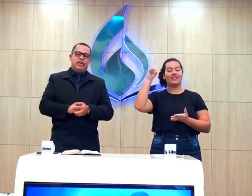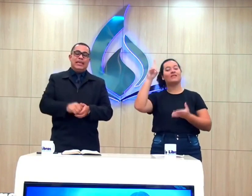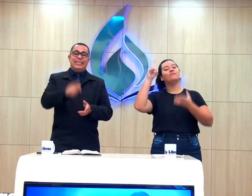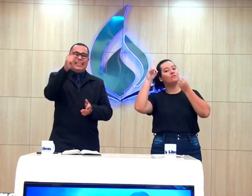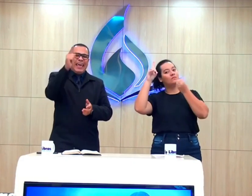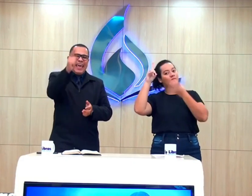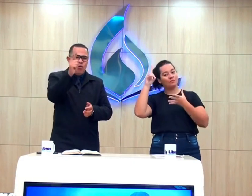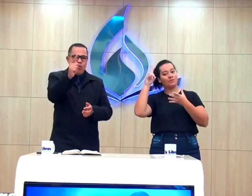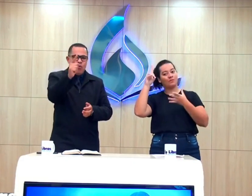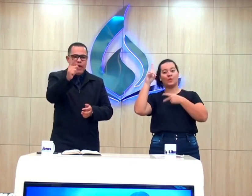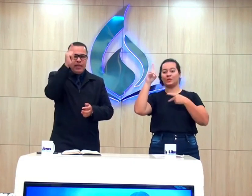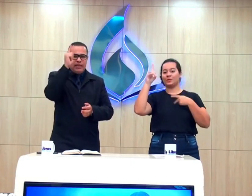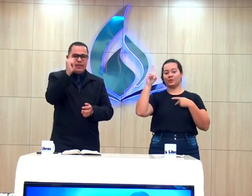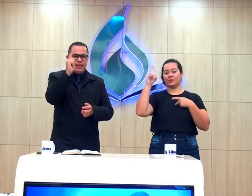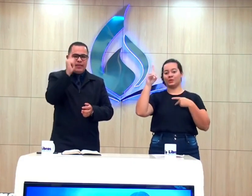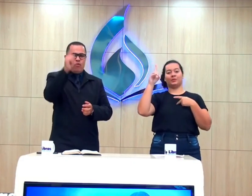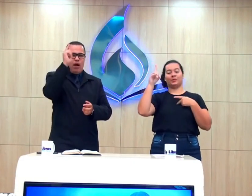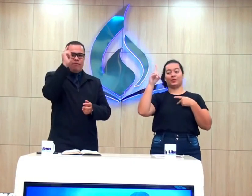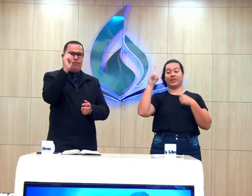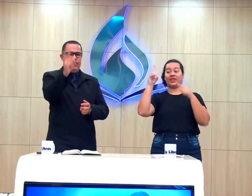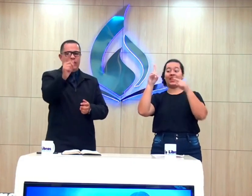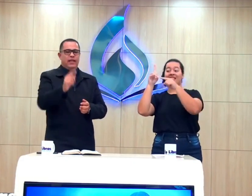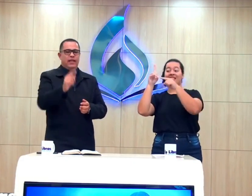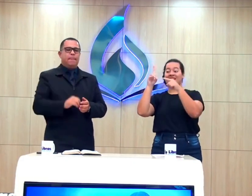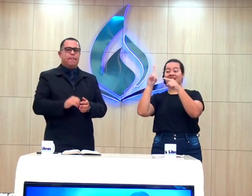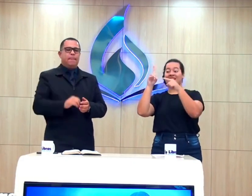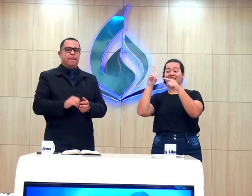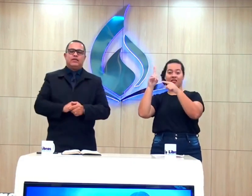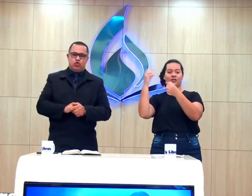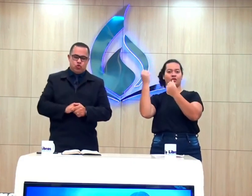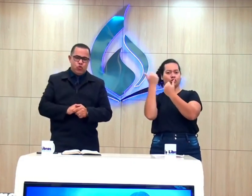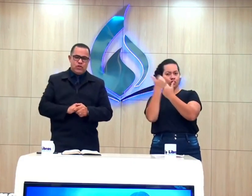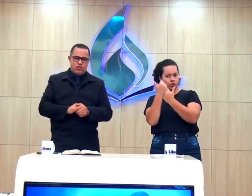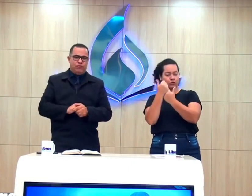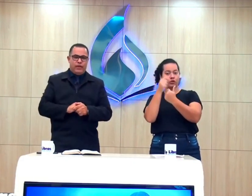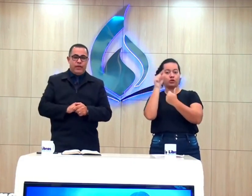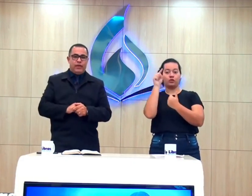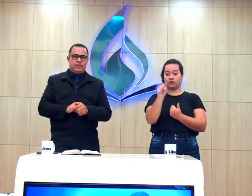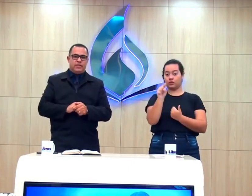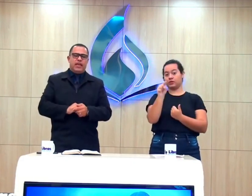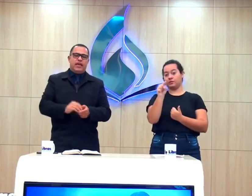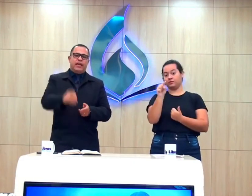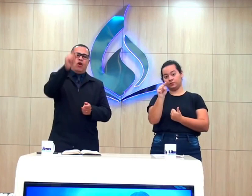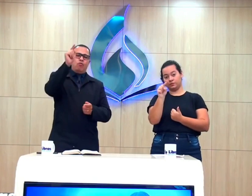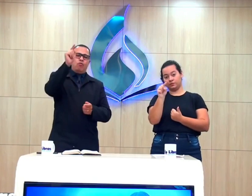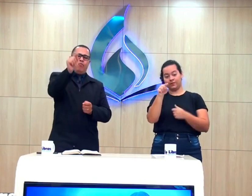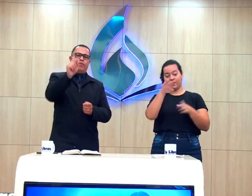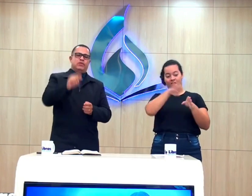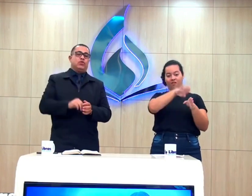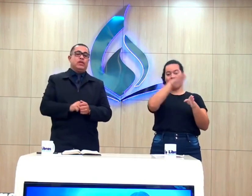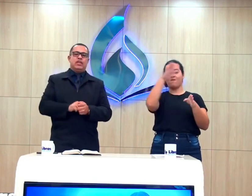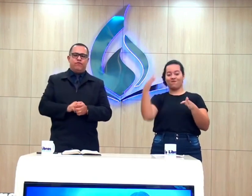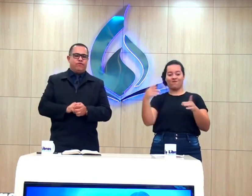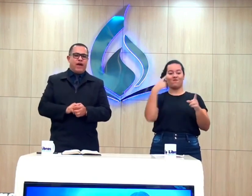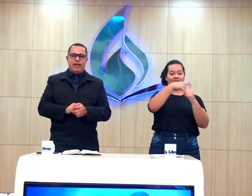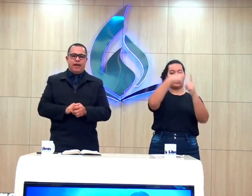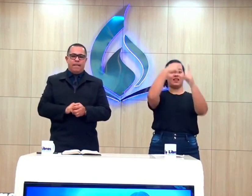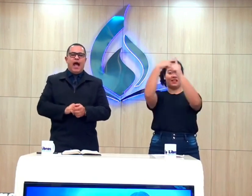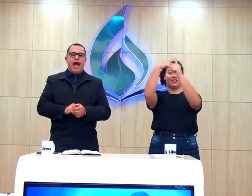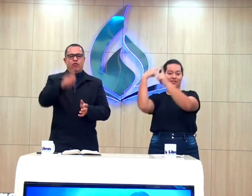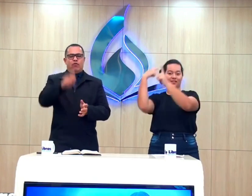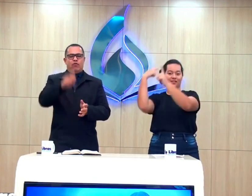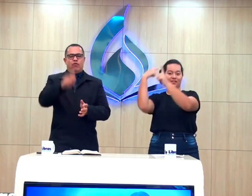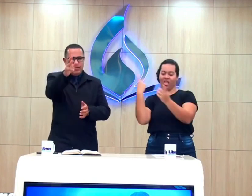pastor, que Ele deu a vida pelas suas ovelhas. Ele é o bom pastor que não